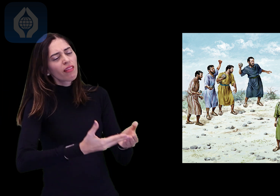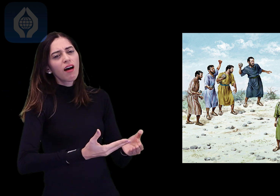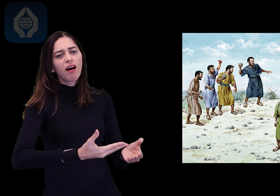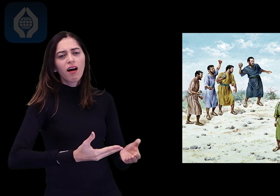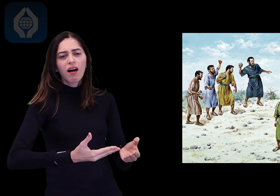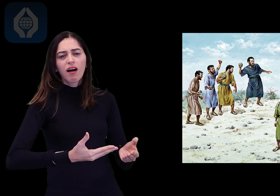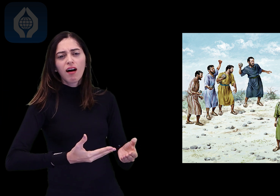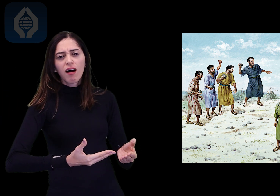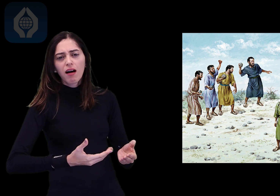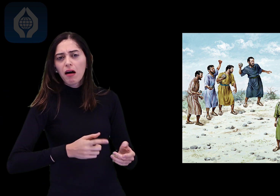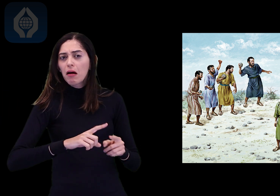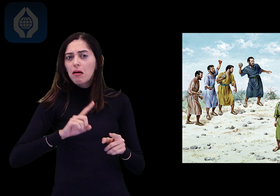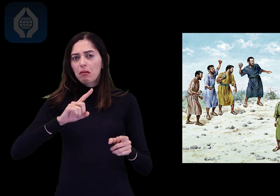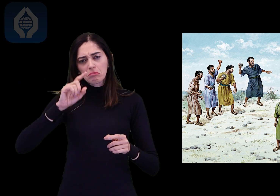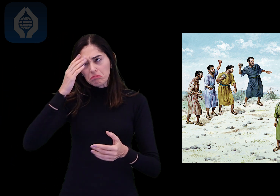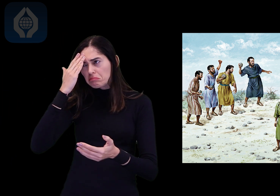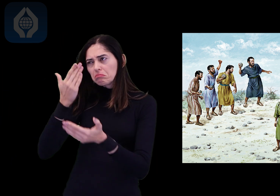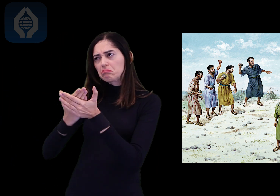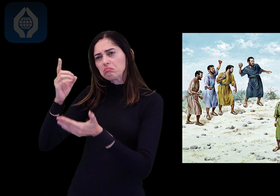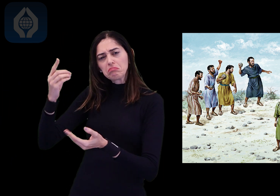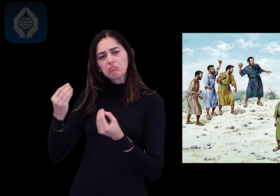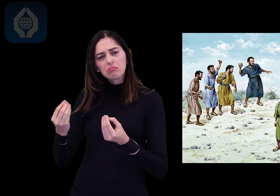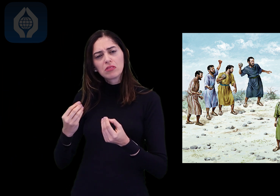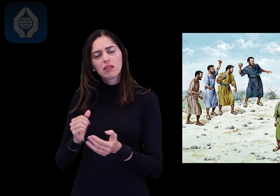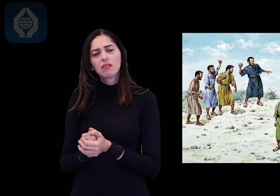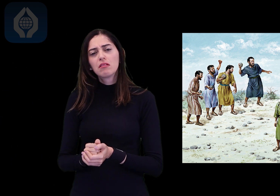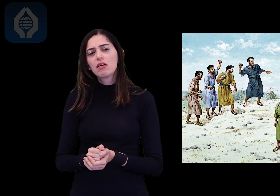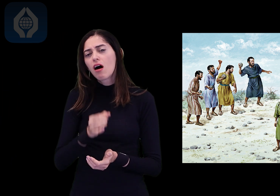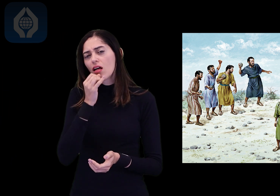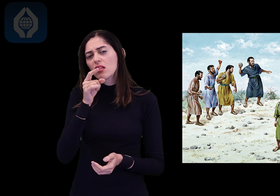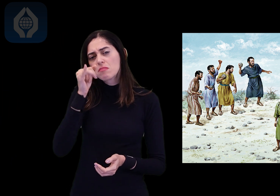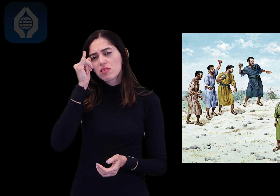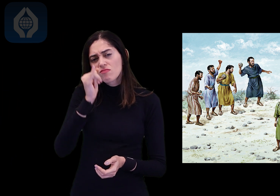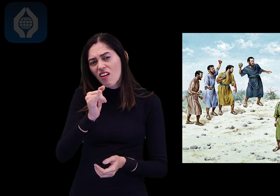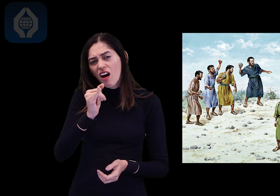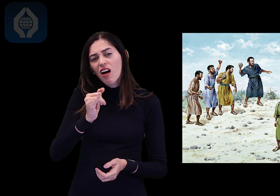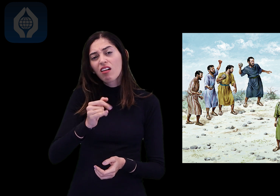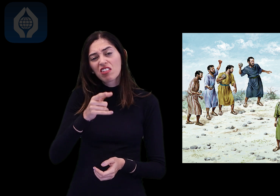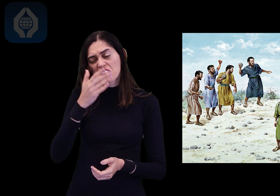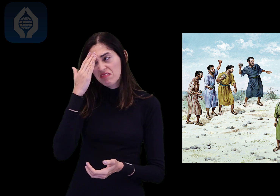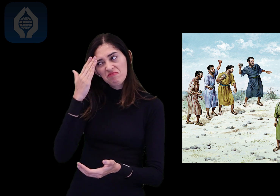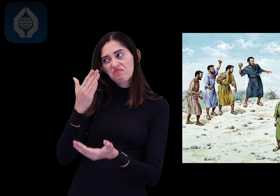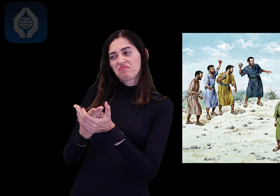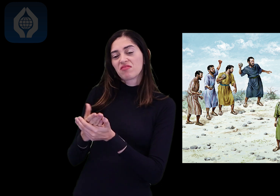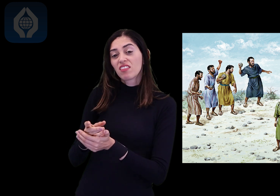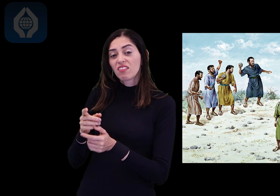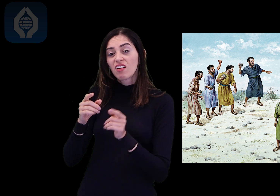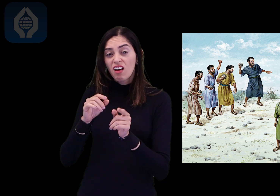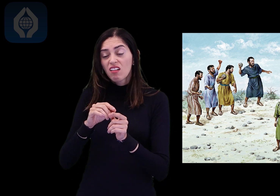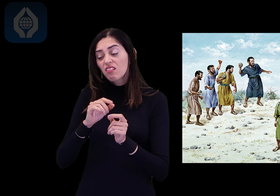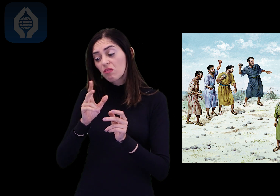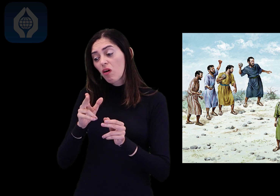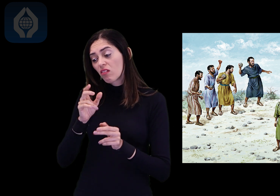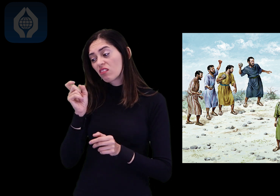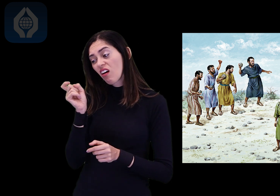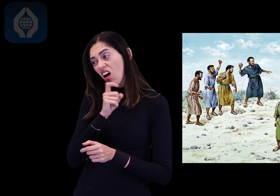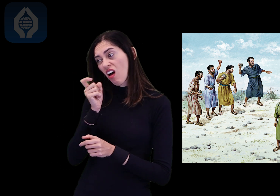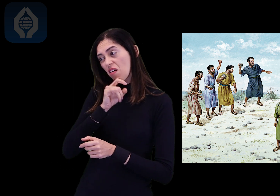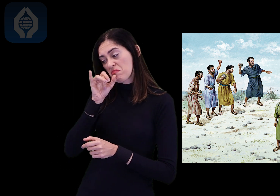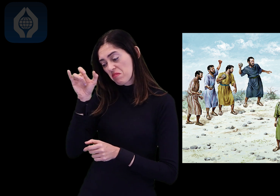nele. Compare, se alguém lhe diz uma coisa e você não acredita, você não está chamando essa pessoa de mentirosa? Sim,